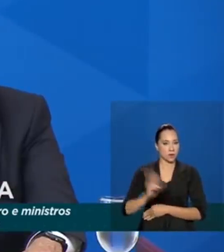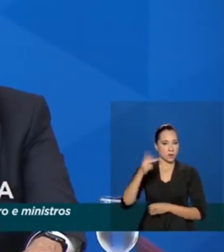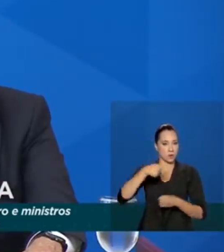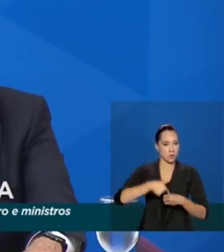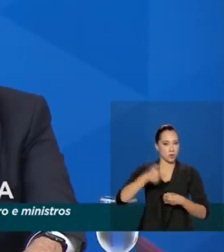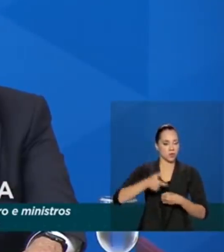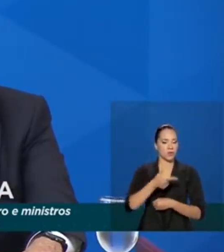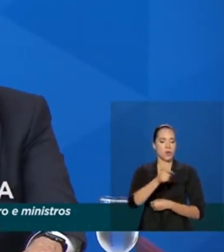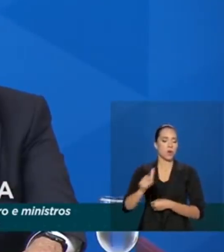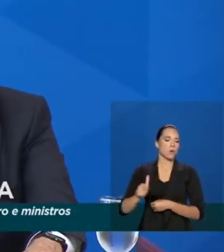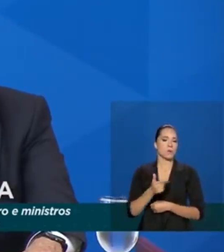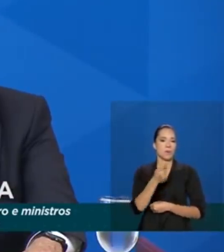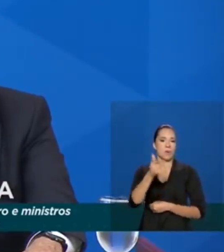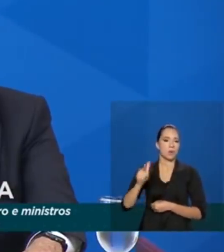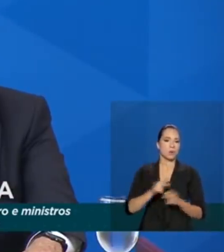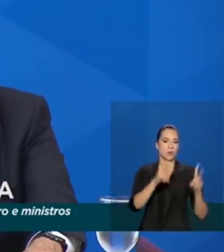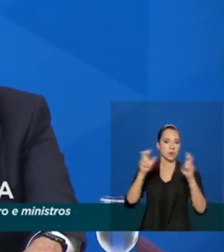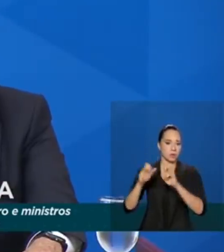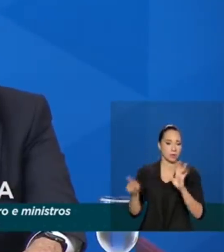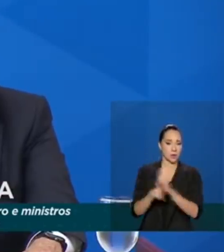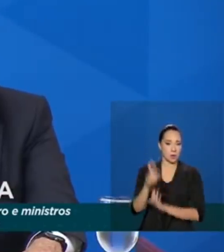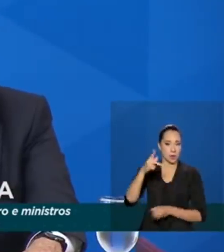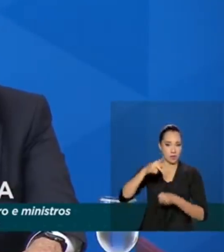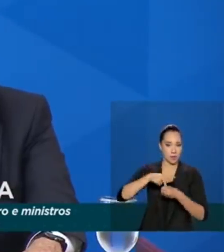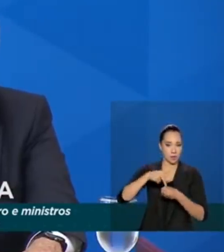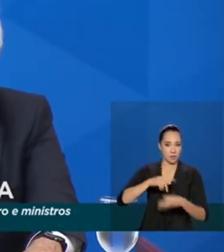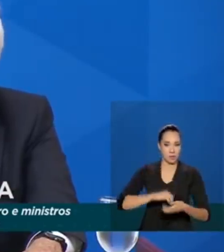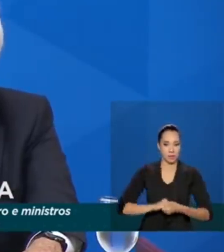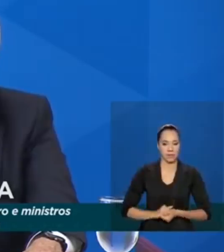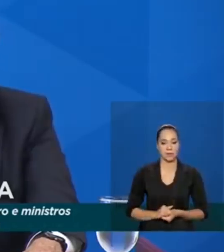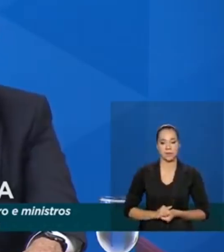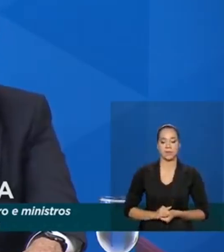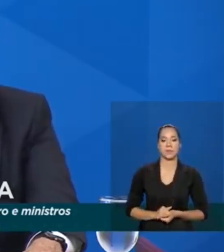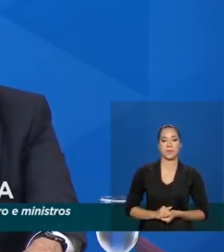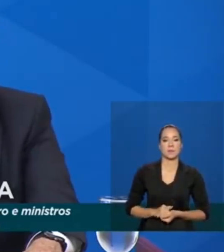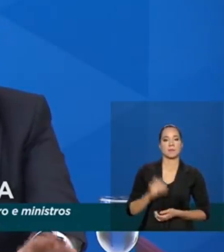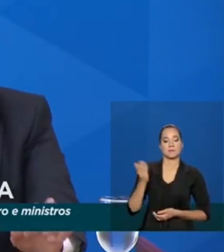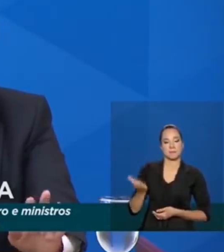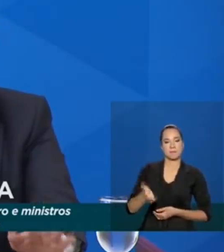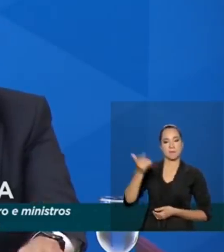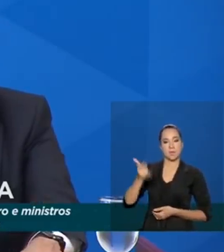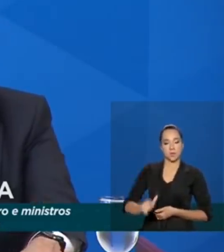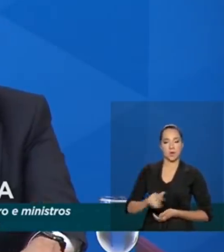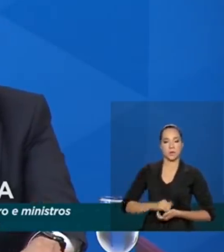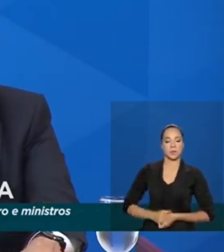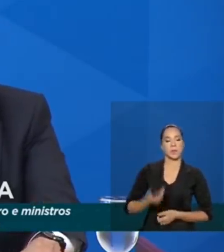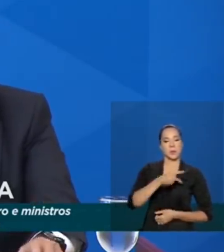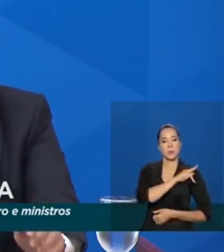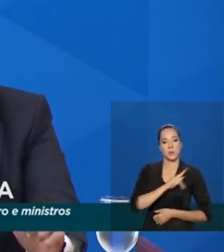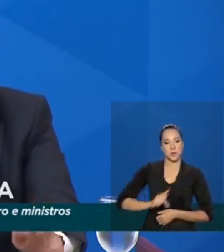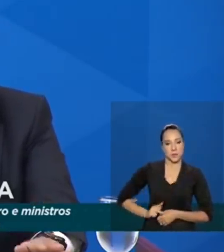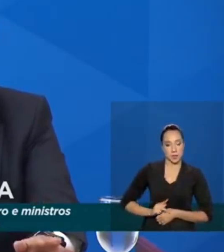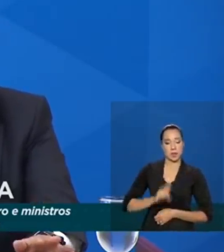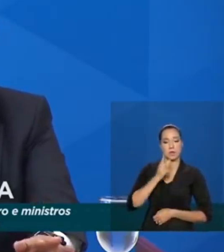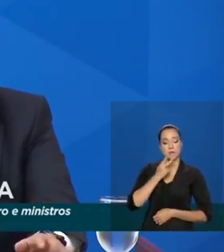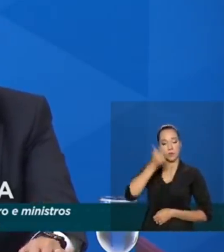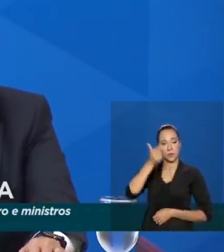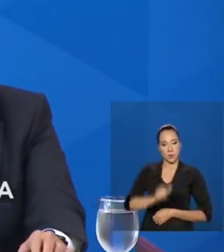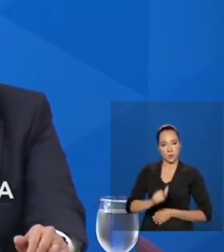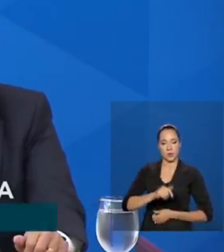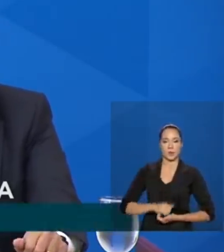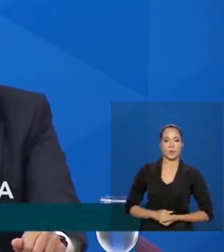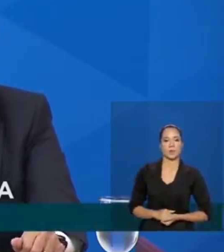qualquer assunto interno da Petrobras. E, novamente, o presidente reafirma